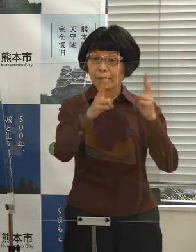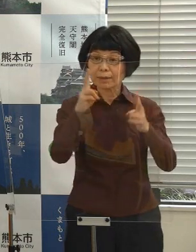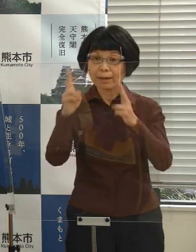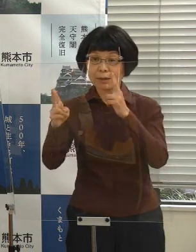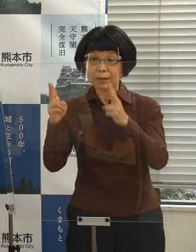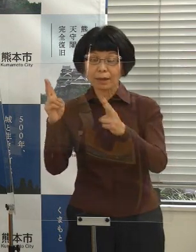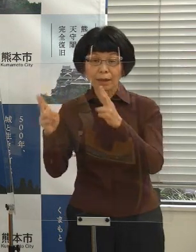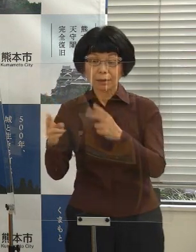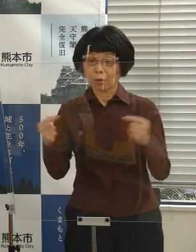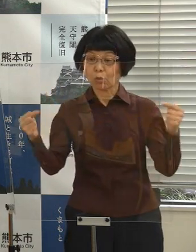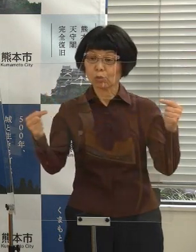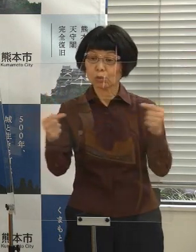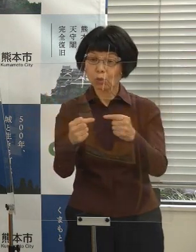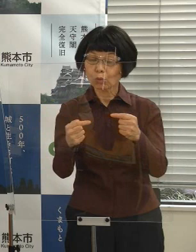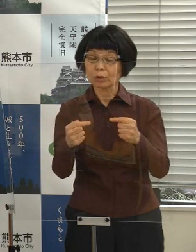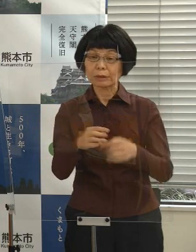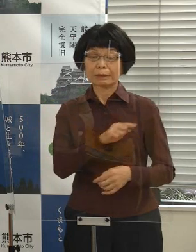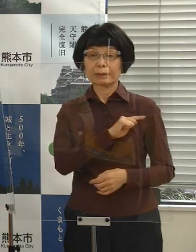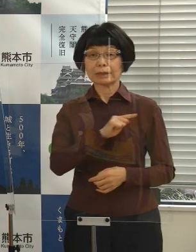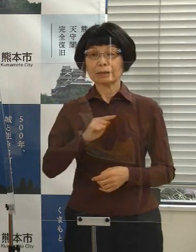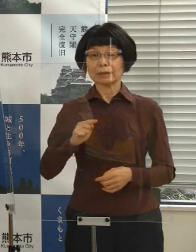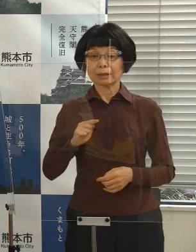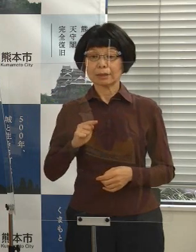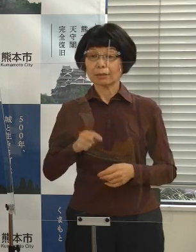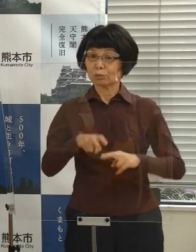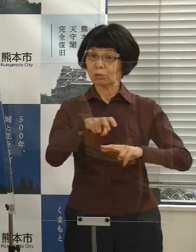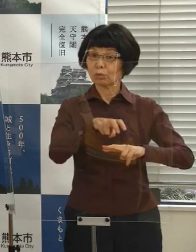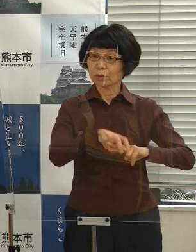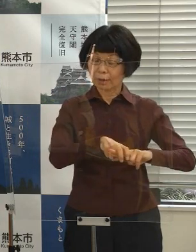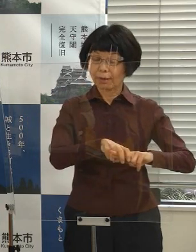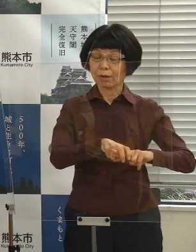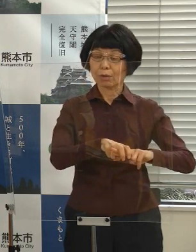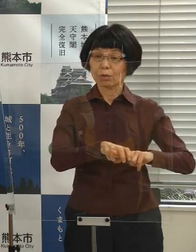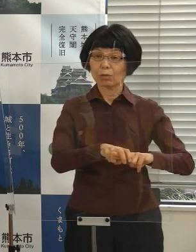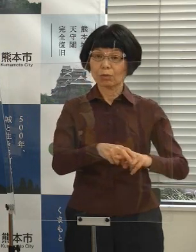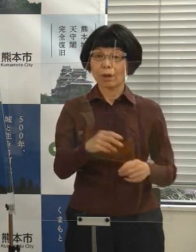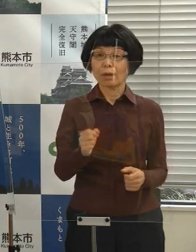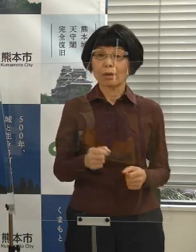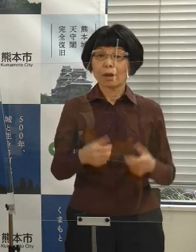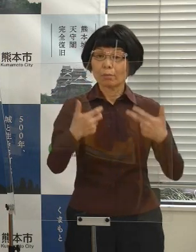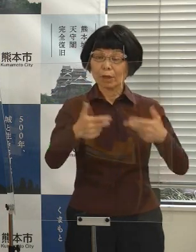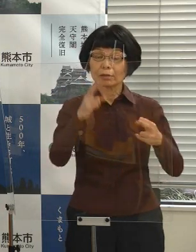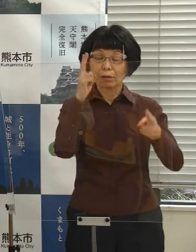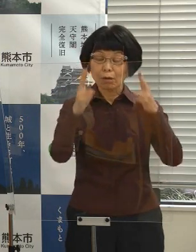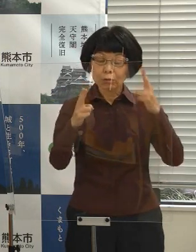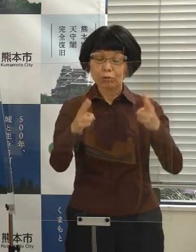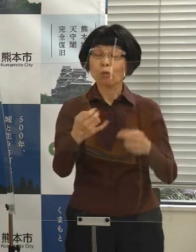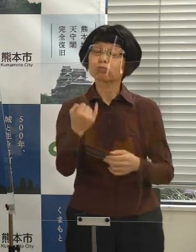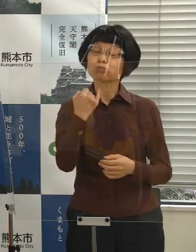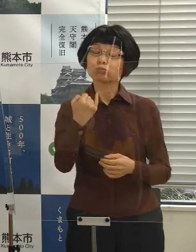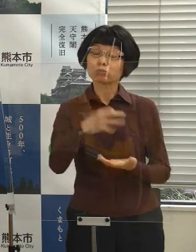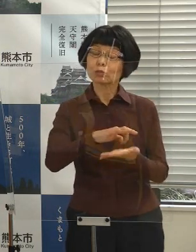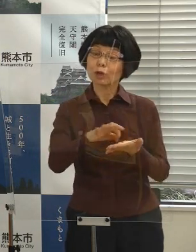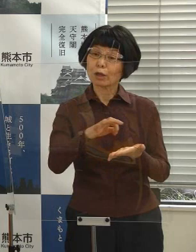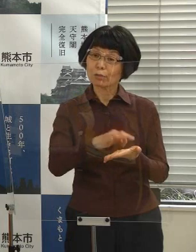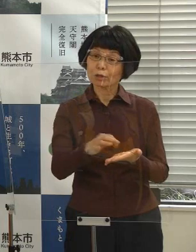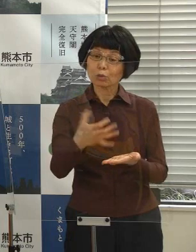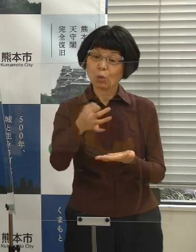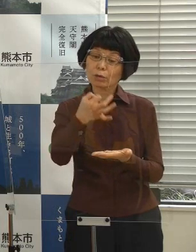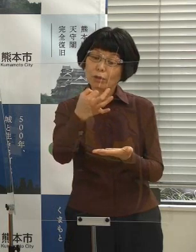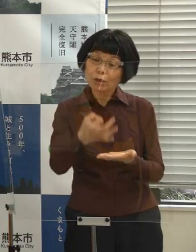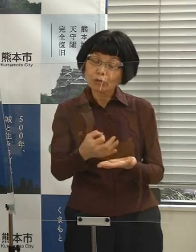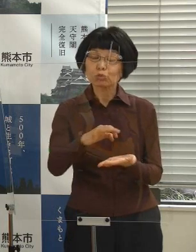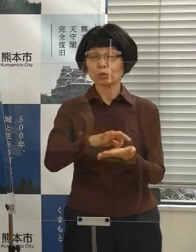例えば1日乗車券みたいなものが各社どこでも使えますよということになれば、安い値段で例えば使えますよということにな